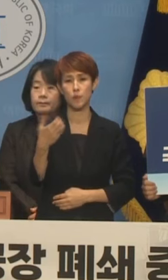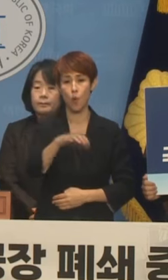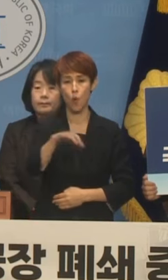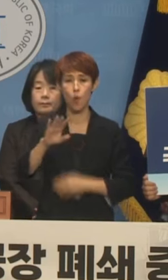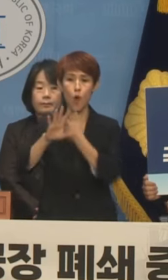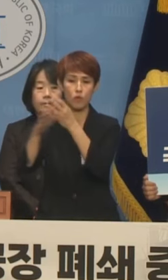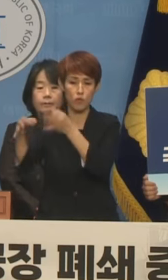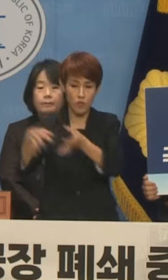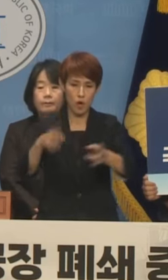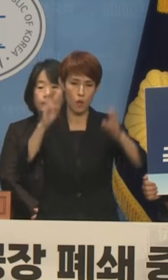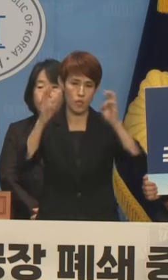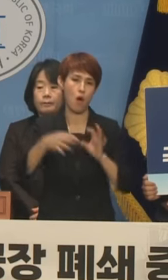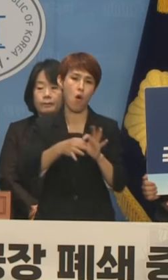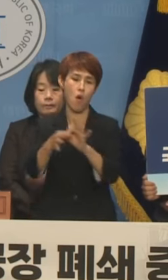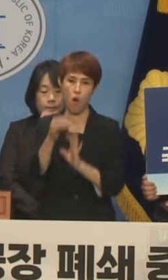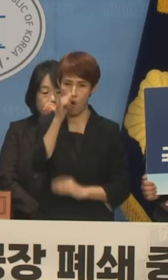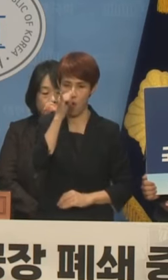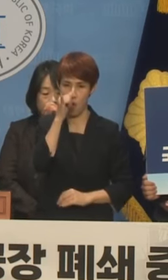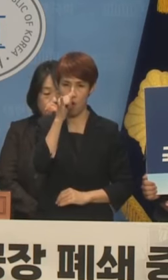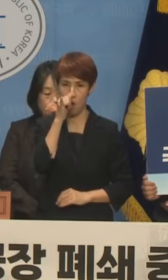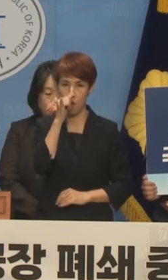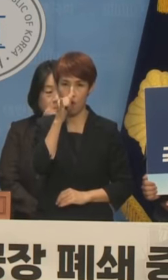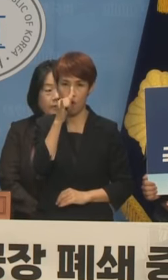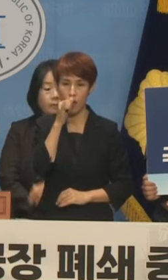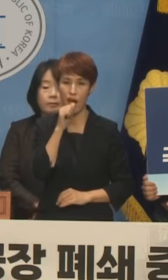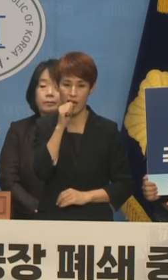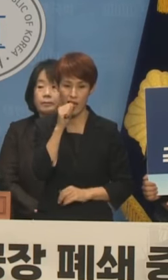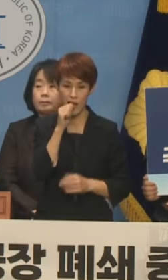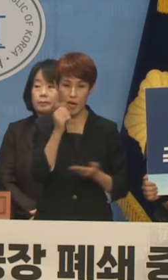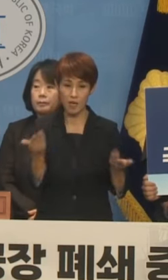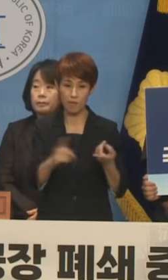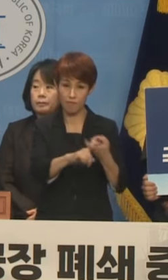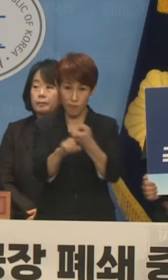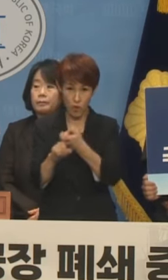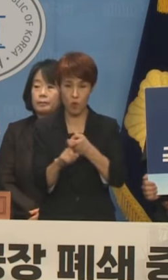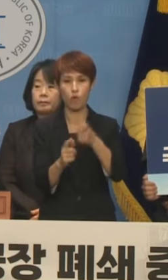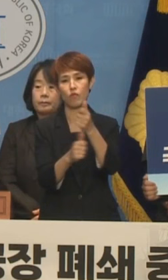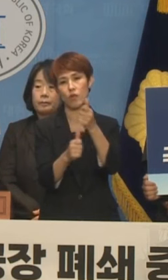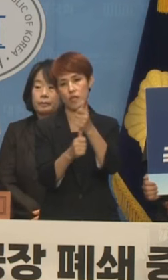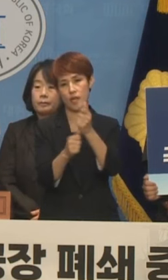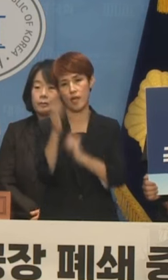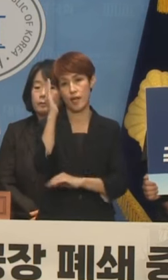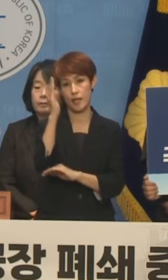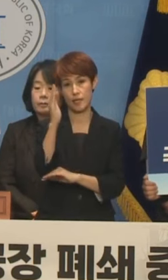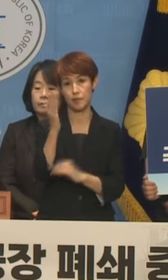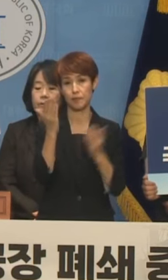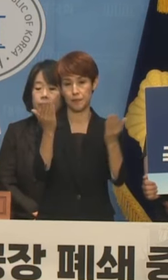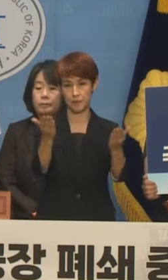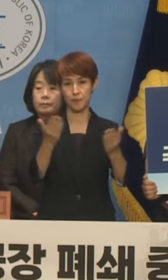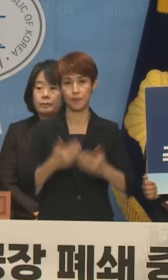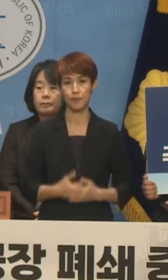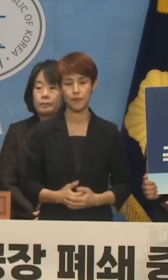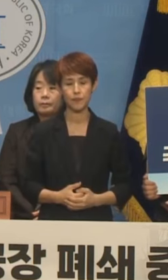있습니다. 금속노조 수석 부위원장 이상섭 부위원장님으로부터 현장 발언 이어서 듣고